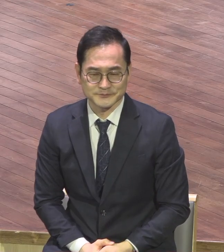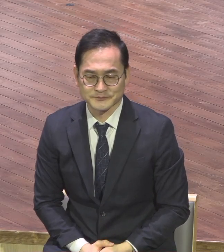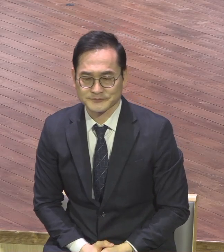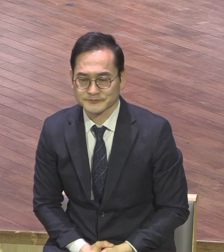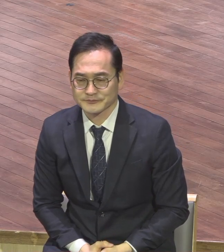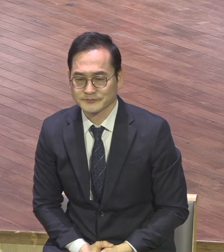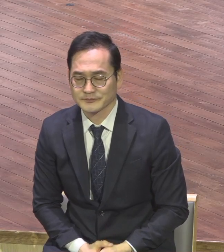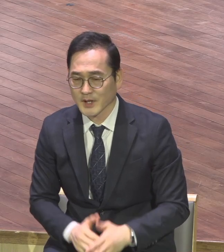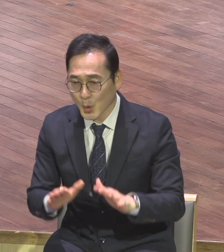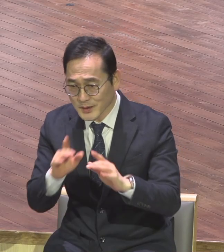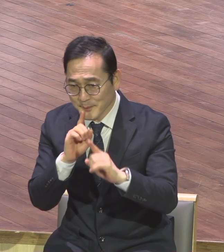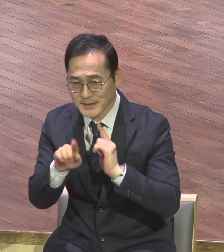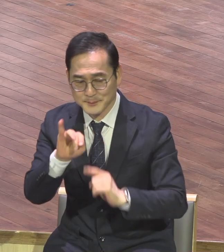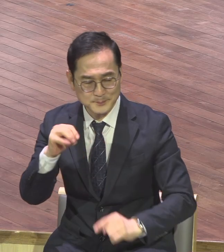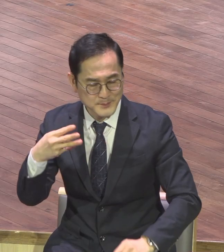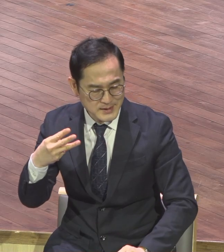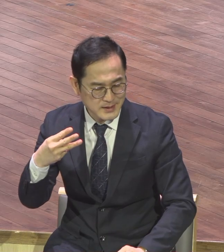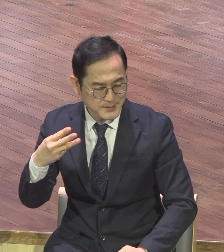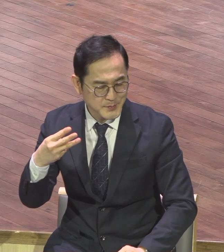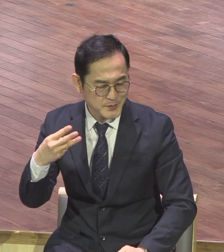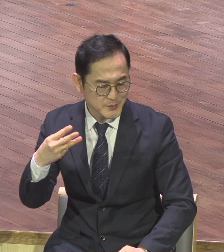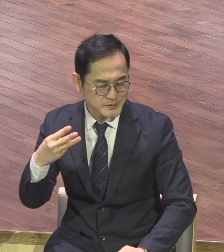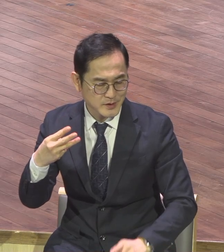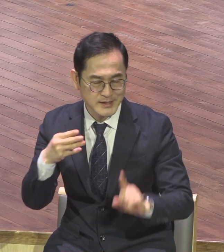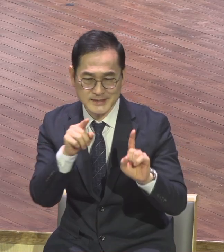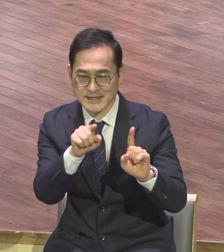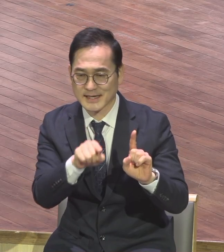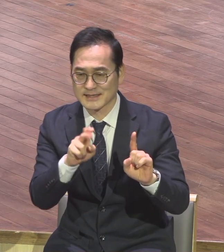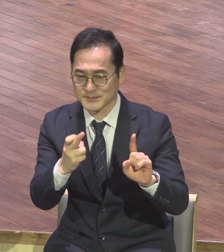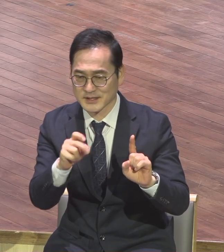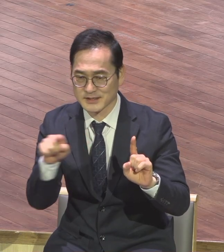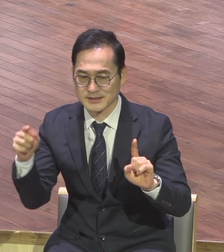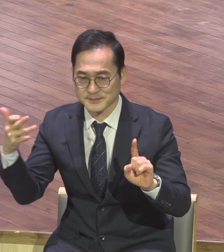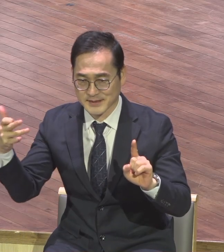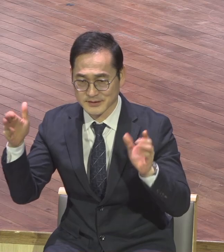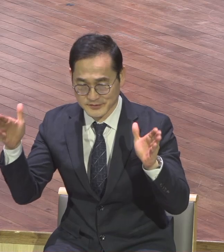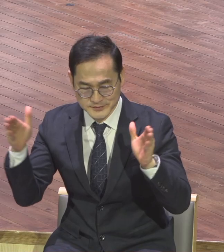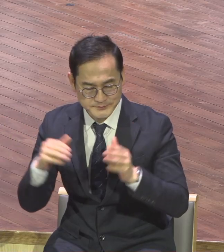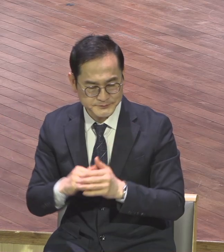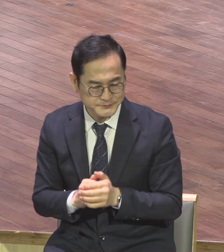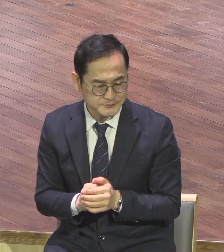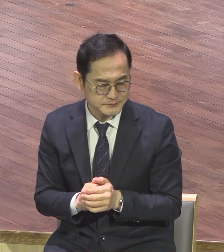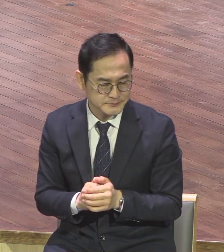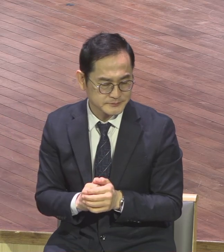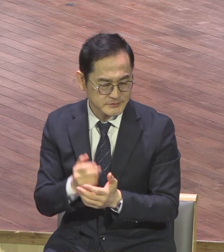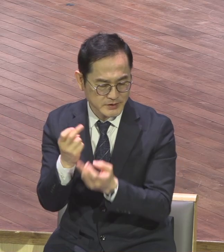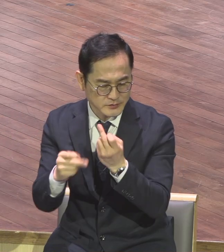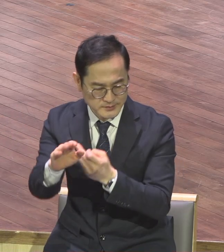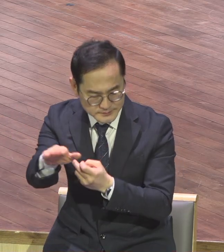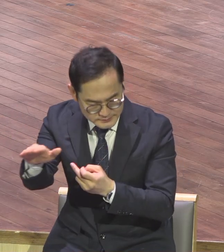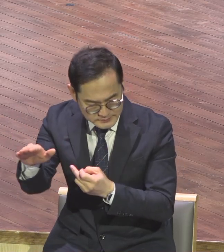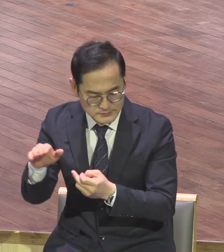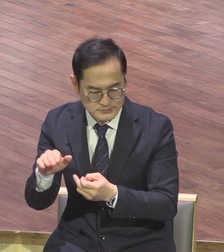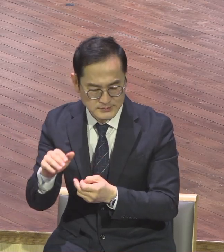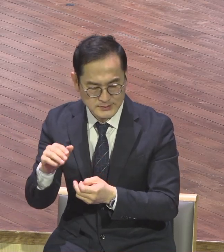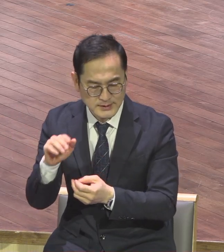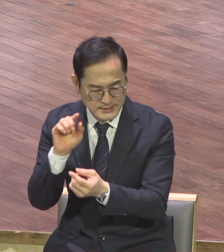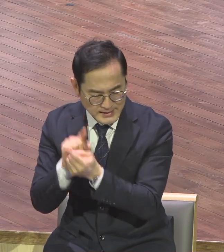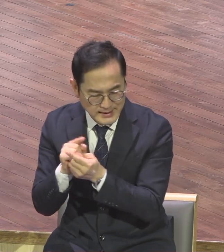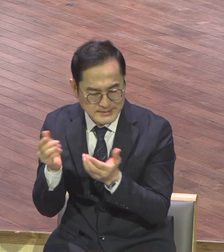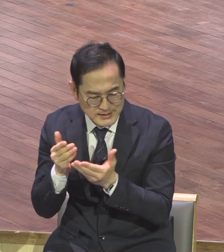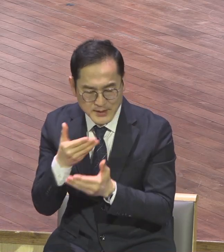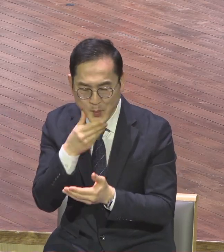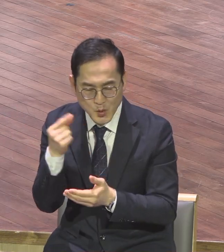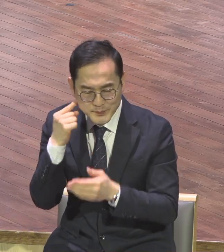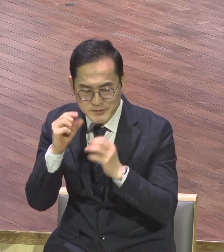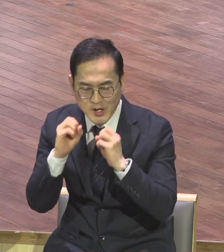될 하나님 말씀은 빌립보서 1장 12절에서 18절 말씀입니다. 형제들아, 내가 당한 일이 도리어